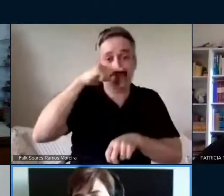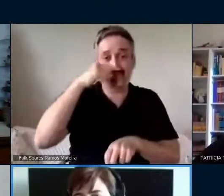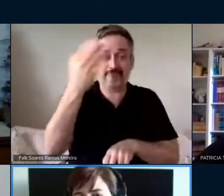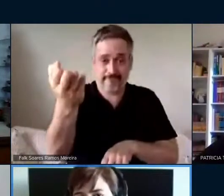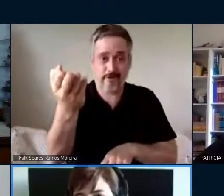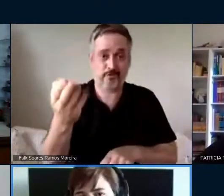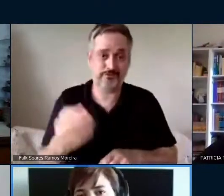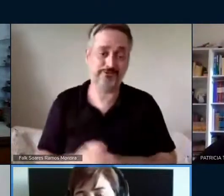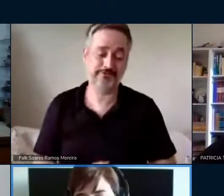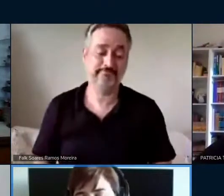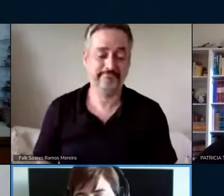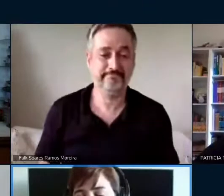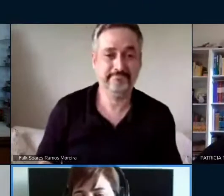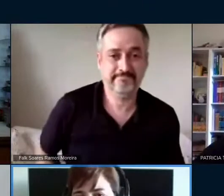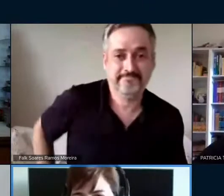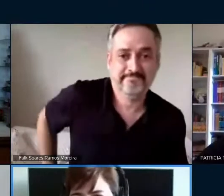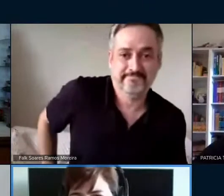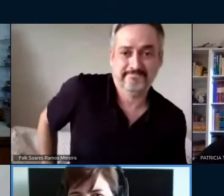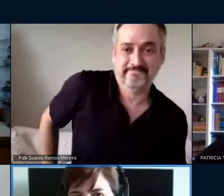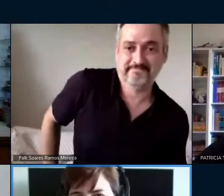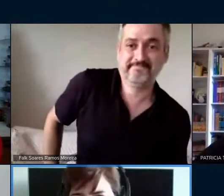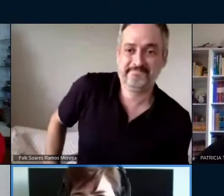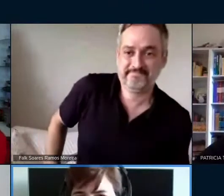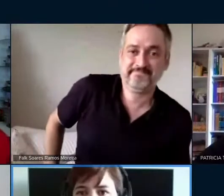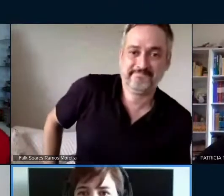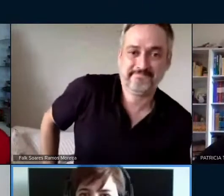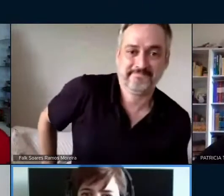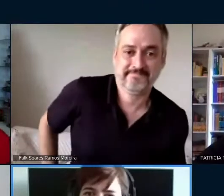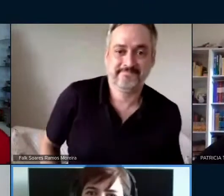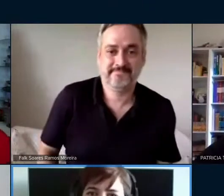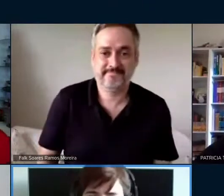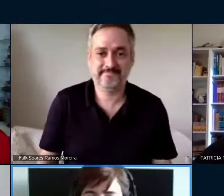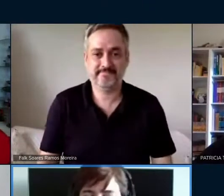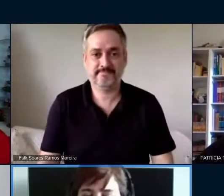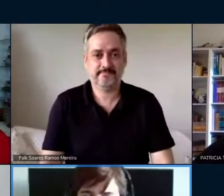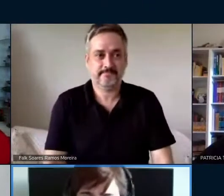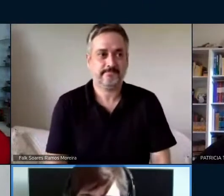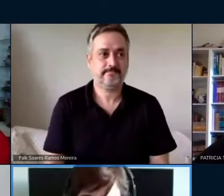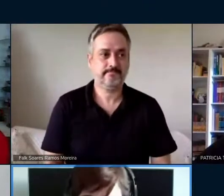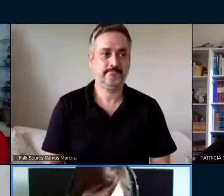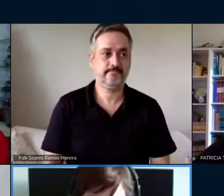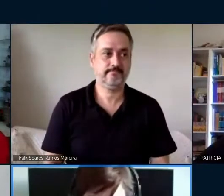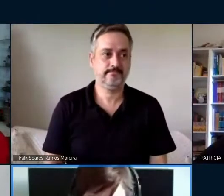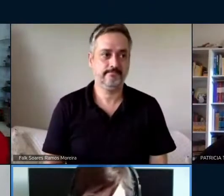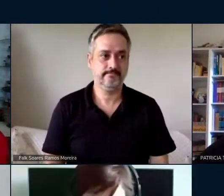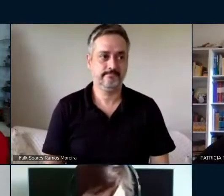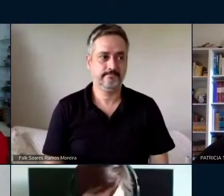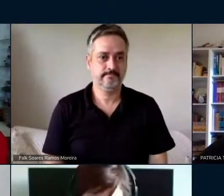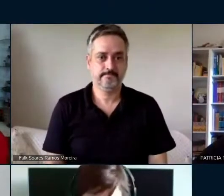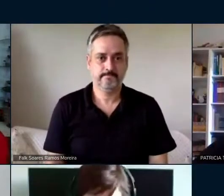sim, nós possamos colocar esse QR Code dessa imagem com essa explicação.